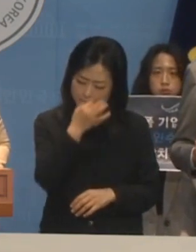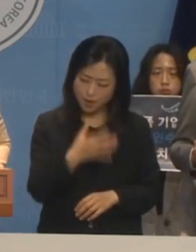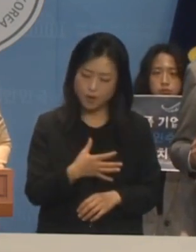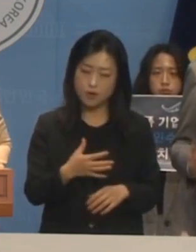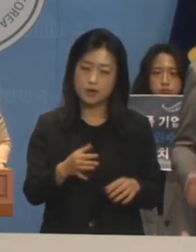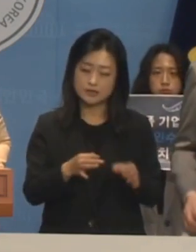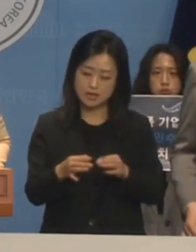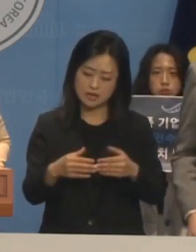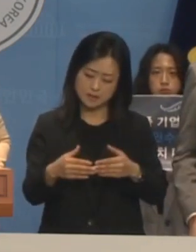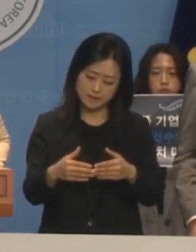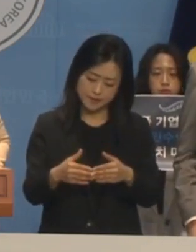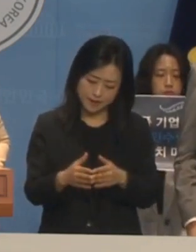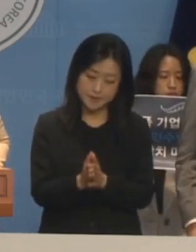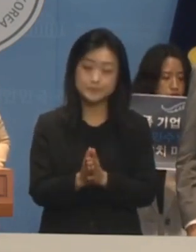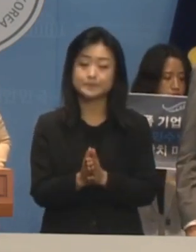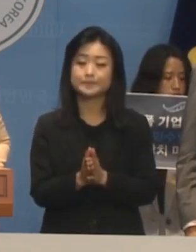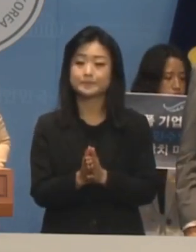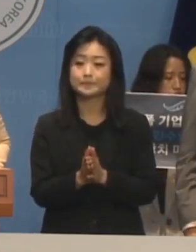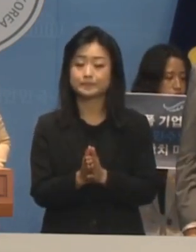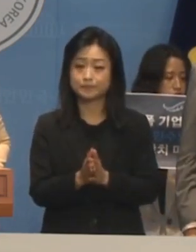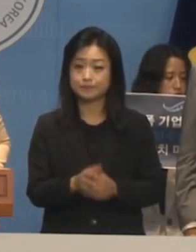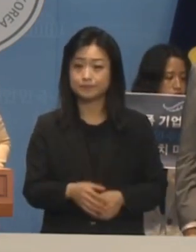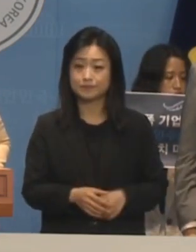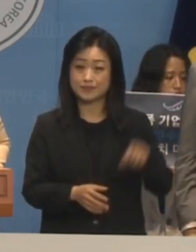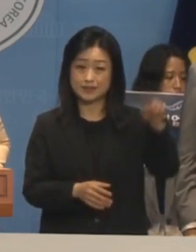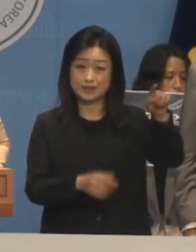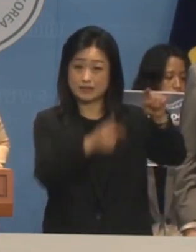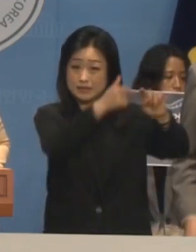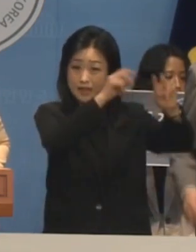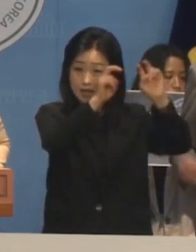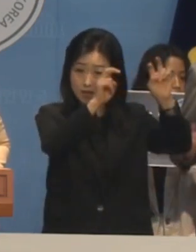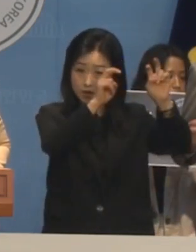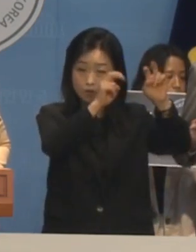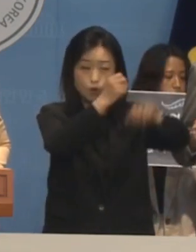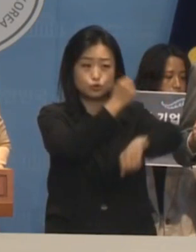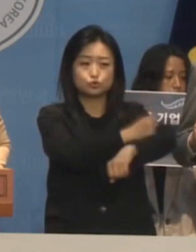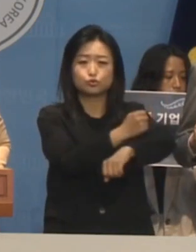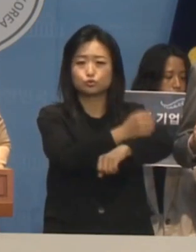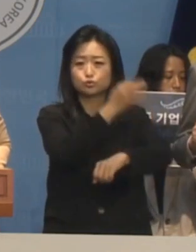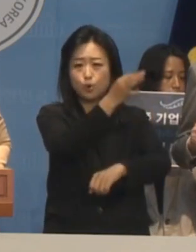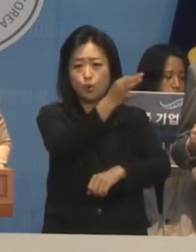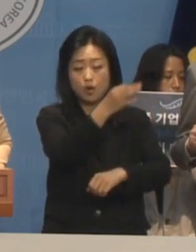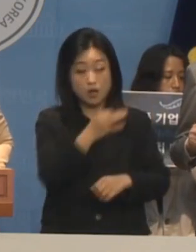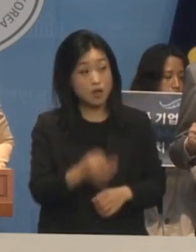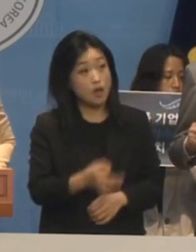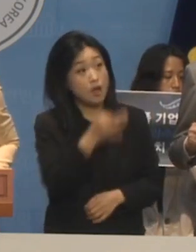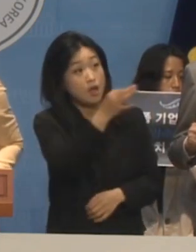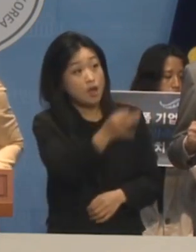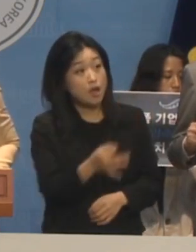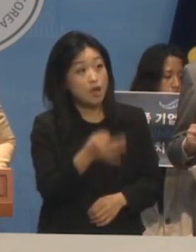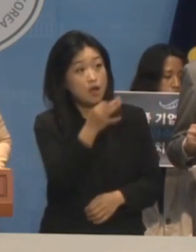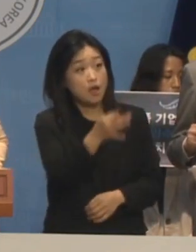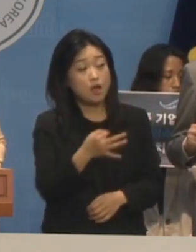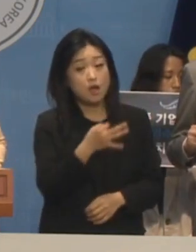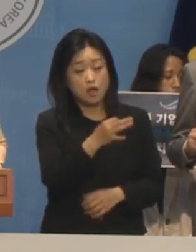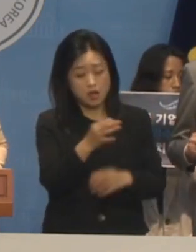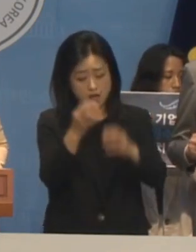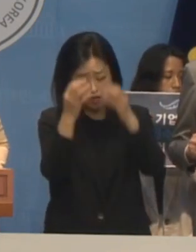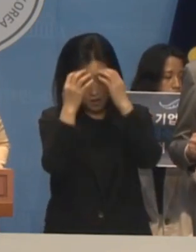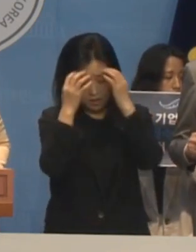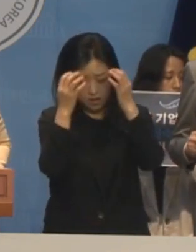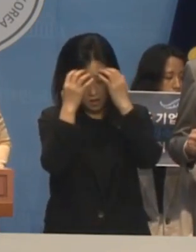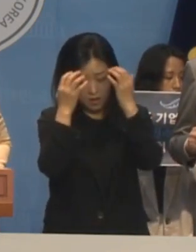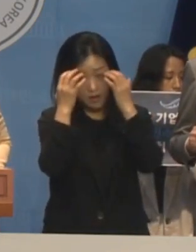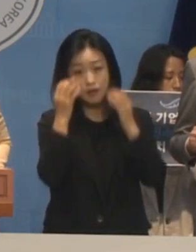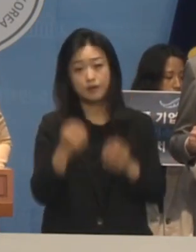있습니다. 배달 플랫폼 업체의 과도한 수수료가 소상공인들이 힘듦을 더욱더 힘들게 하고